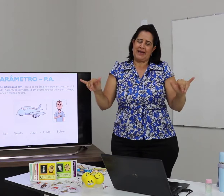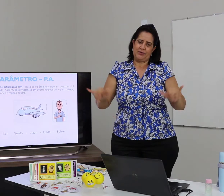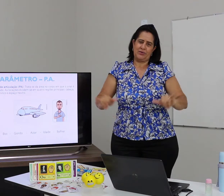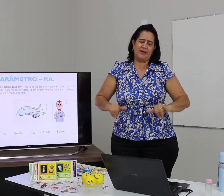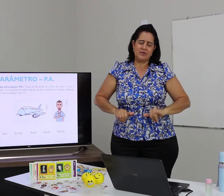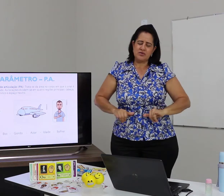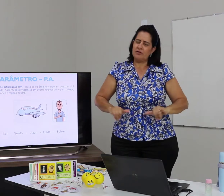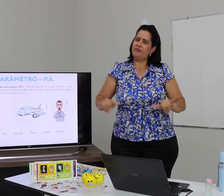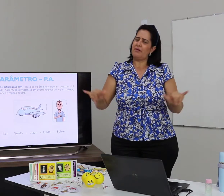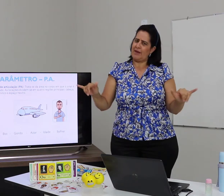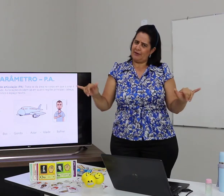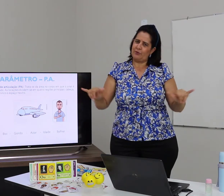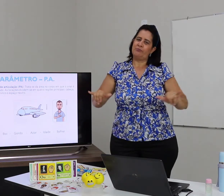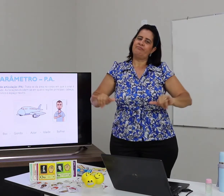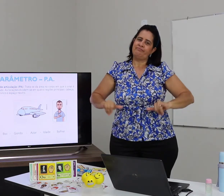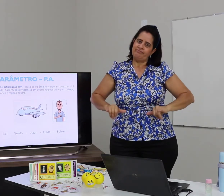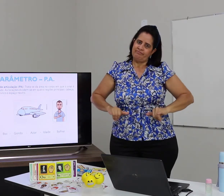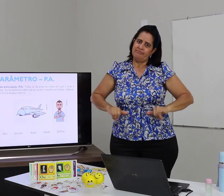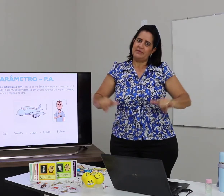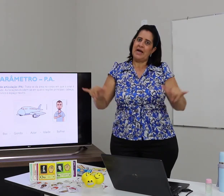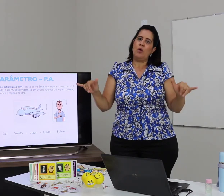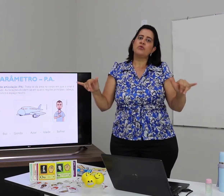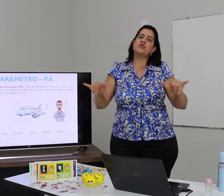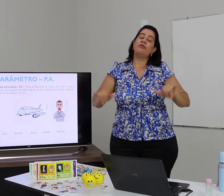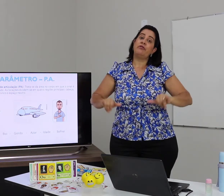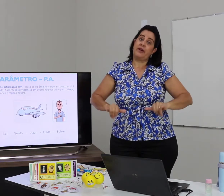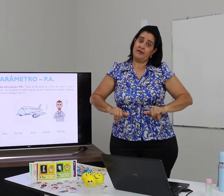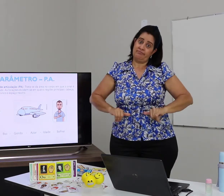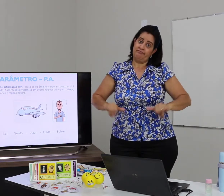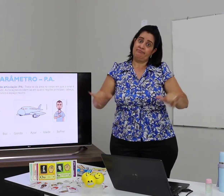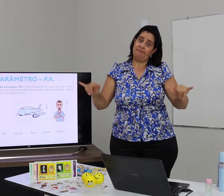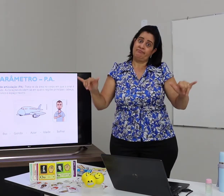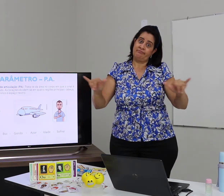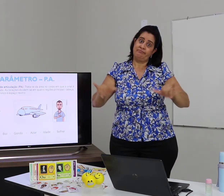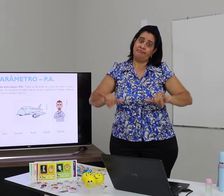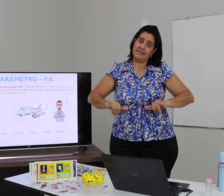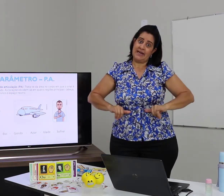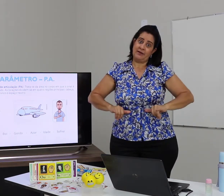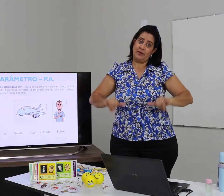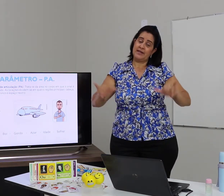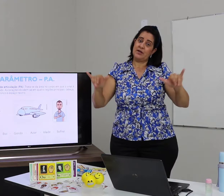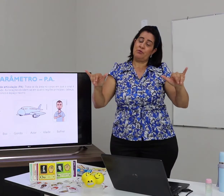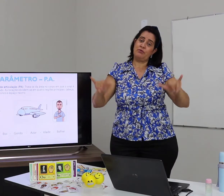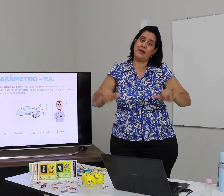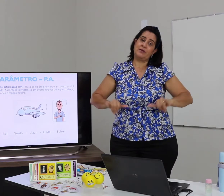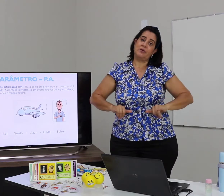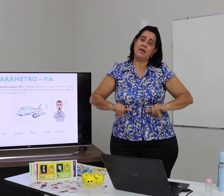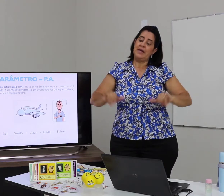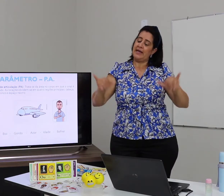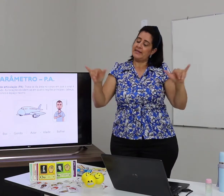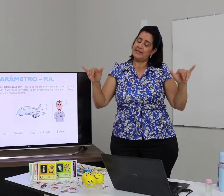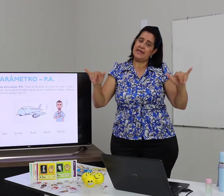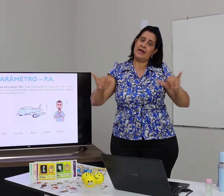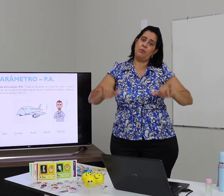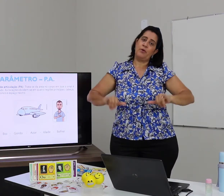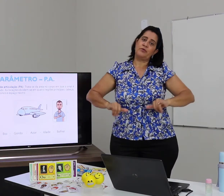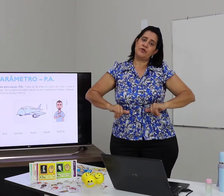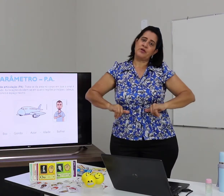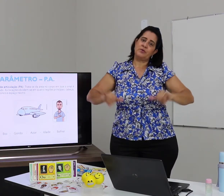Sofrimento. Que sofrimento, tá? Ou sofrer, certo? Esse é o movimento, esse é o ponto de